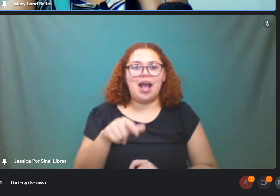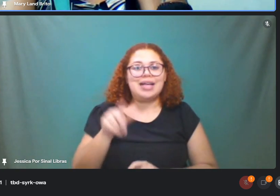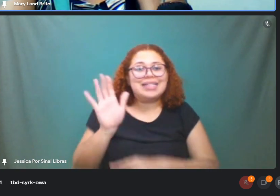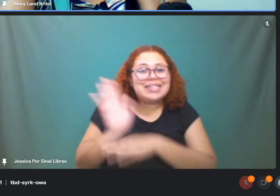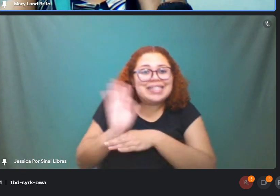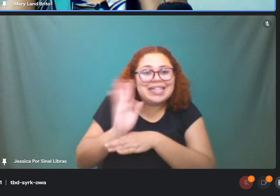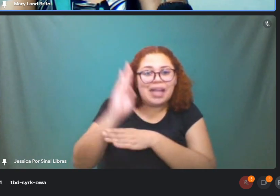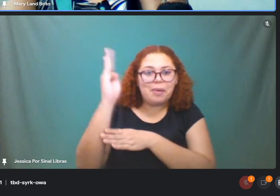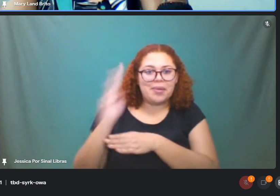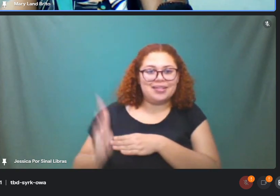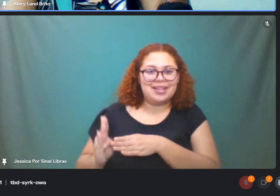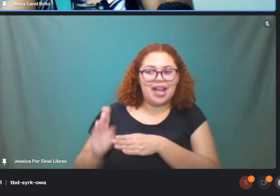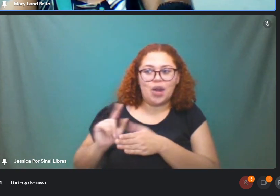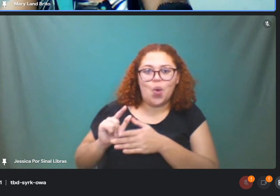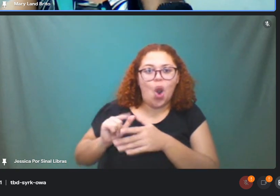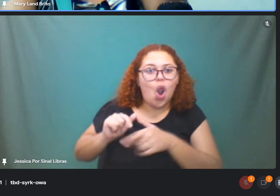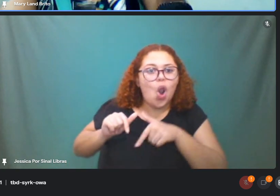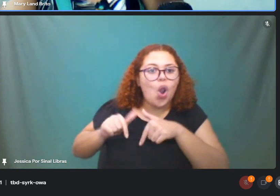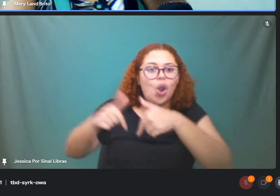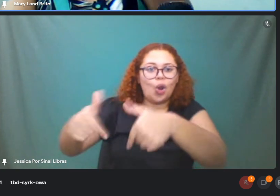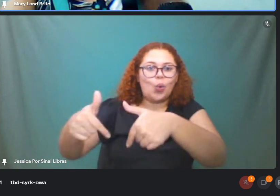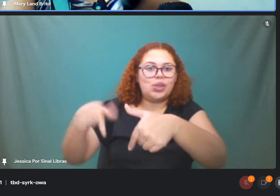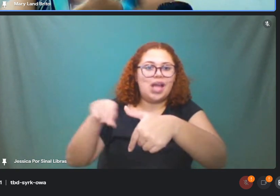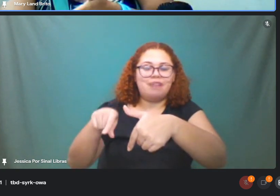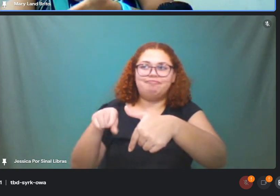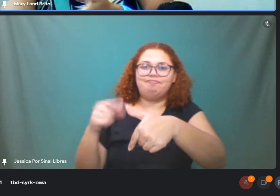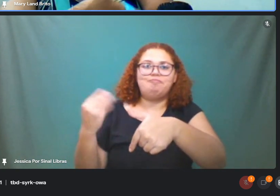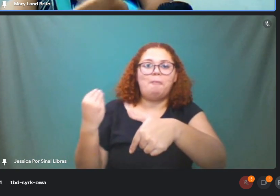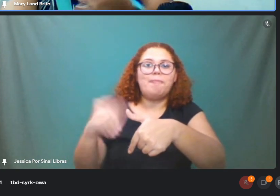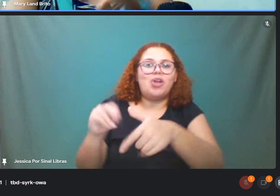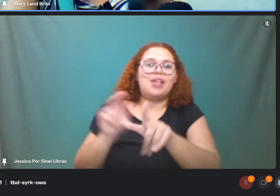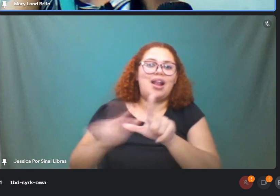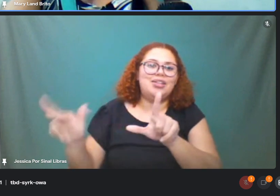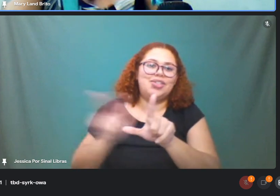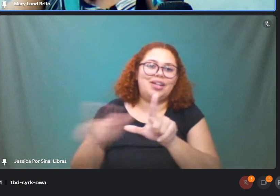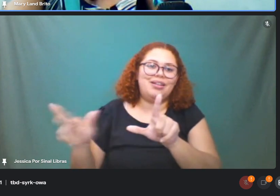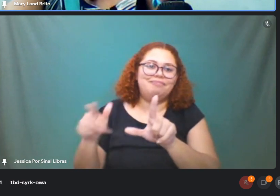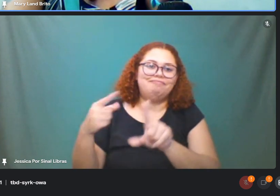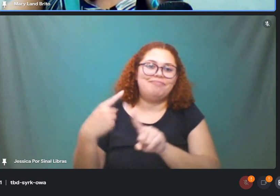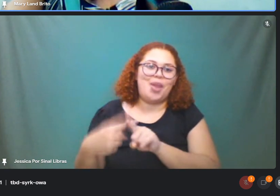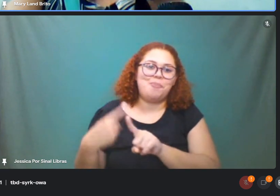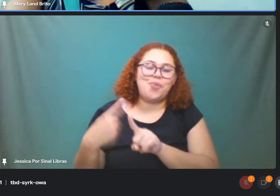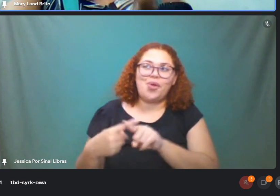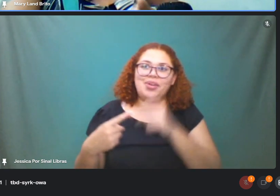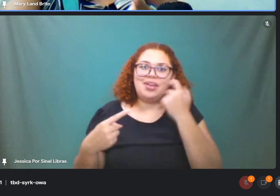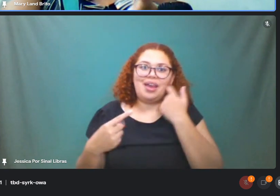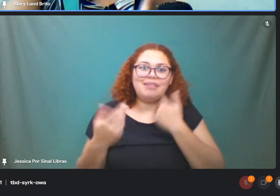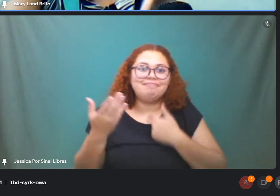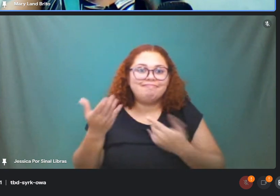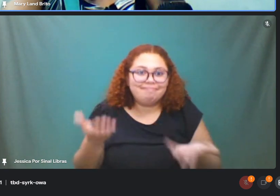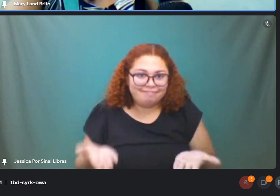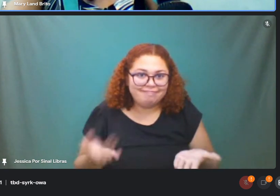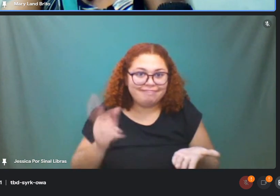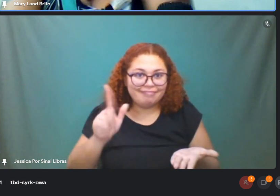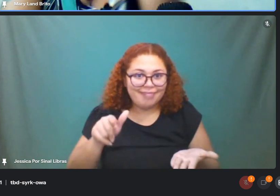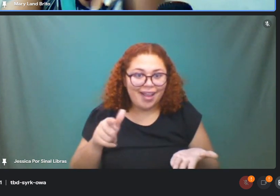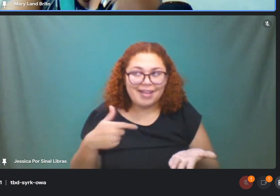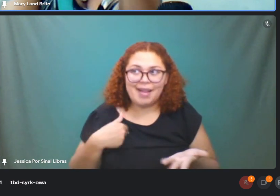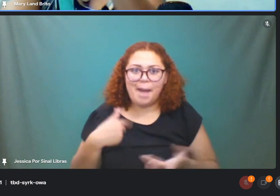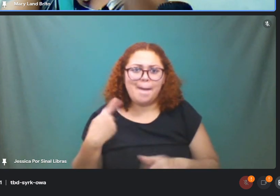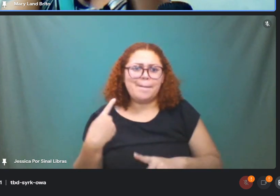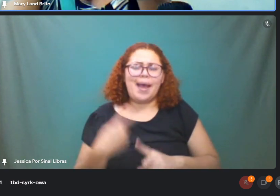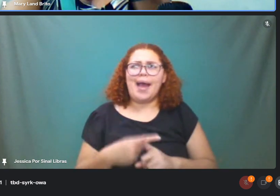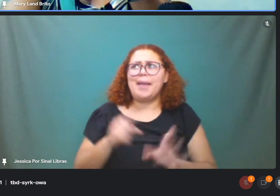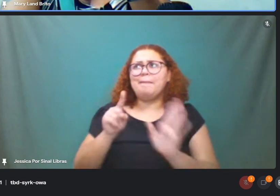legenda a pessoa fala português? A gente tem que lembrar, mas tem gente que mora no Brasil e que não fala português, que se comunica em Libras ou